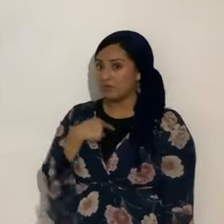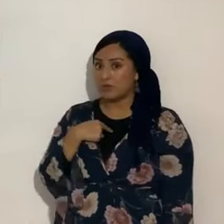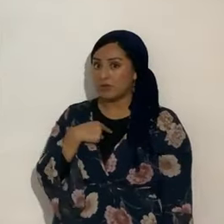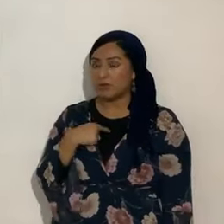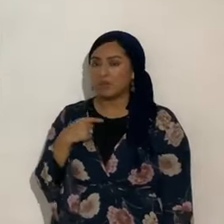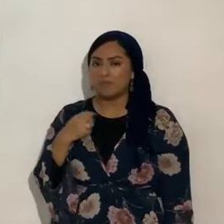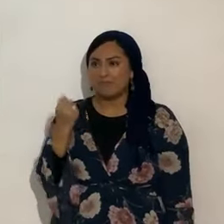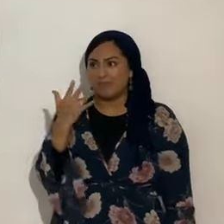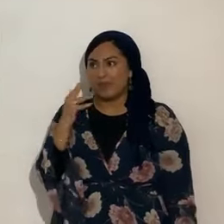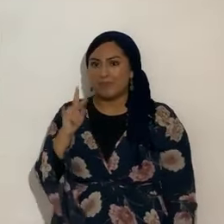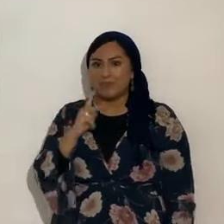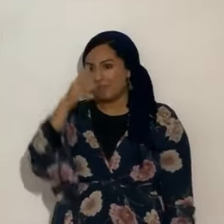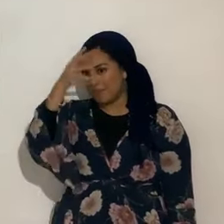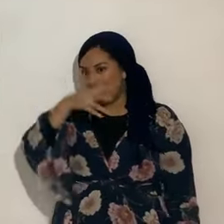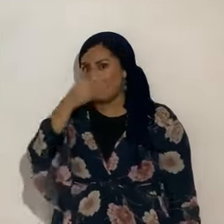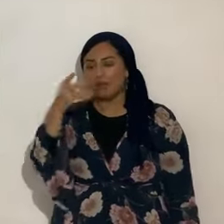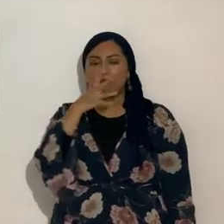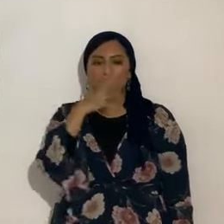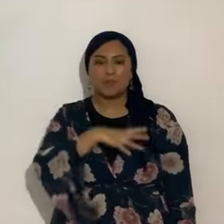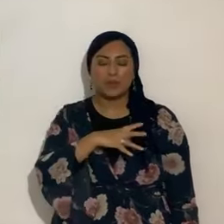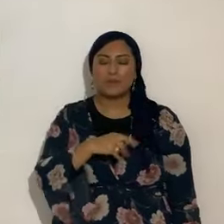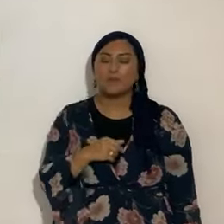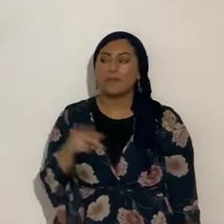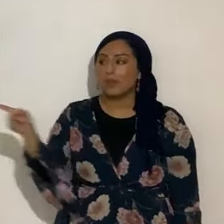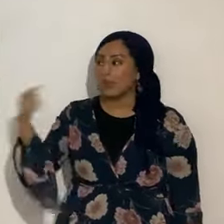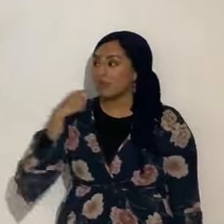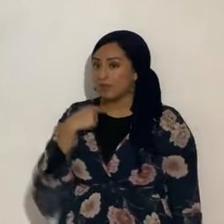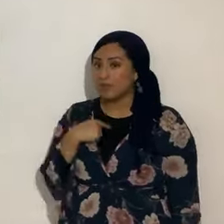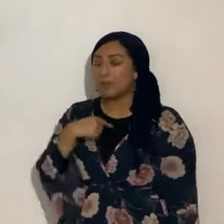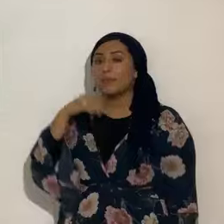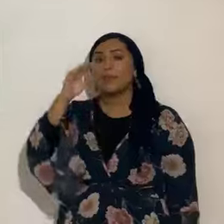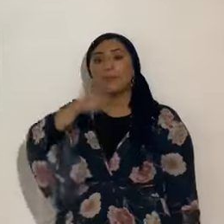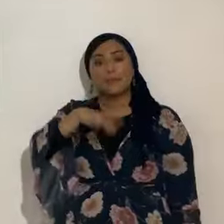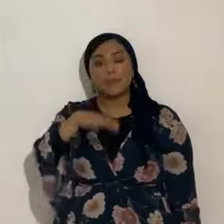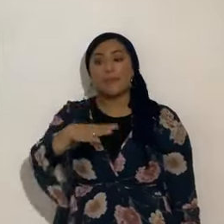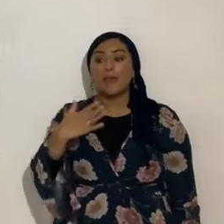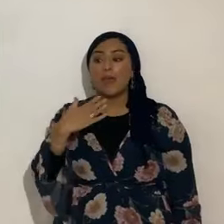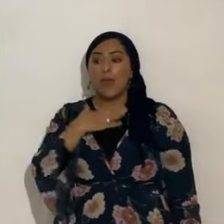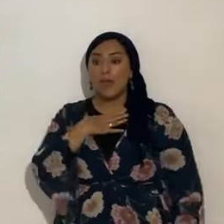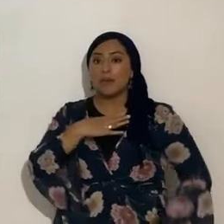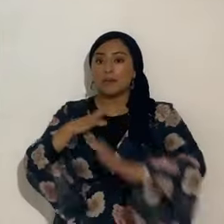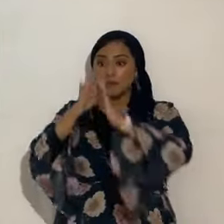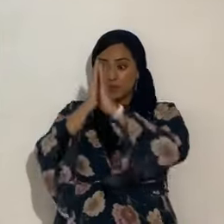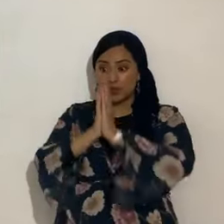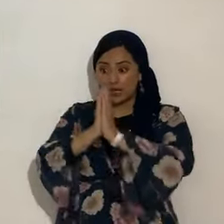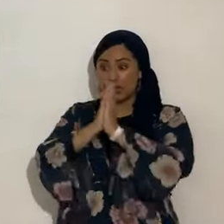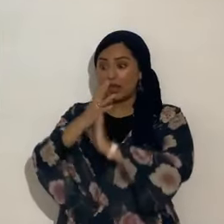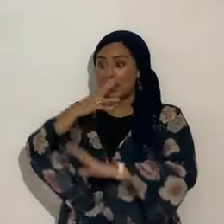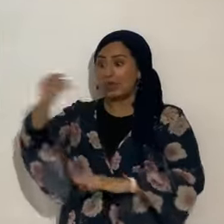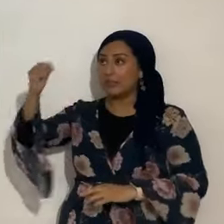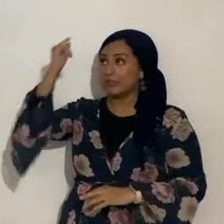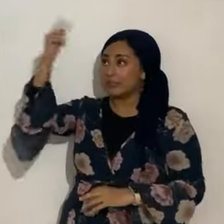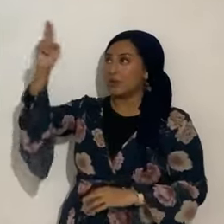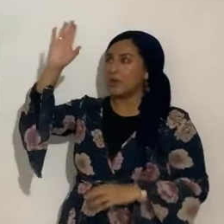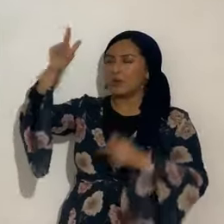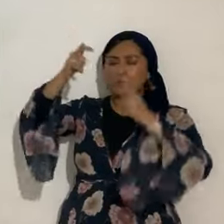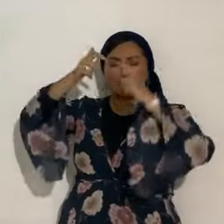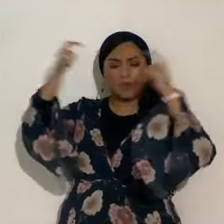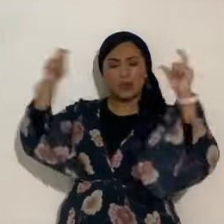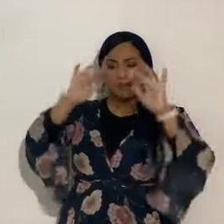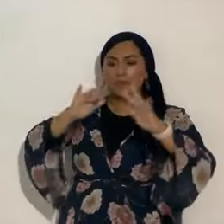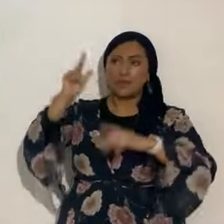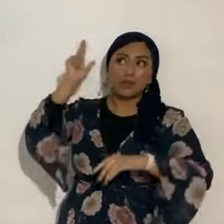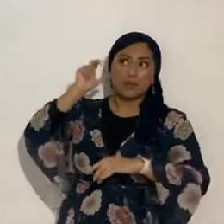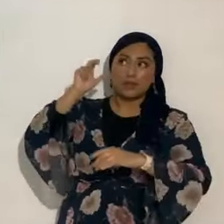cientos, tanto hombres como mujeres, yo le he dicho, fíjese usted, doctor, que yo oro y el Eterno por su inmensa compasión